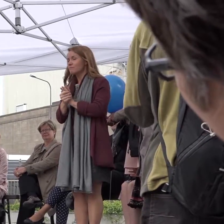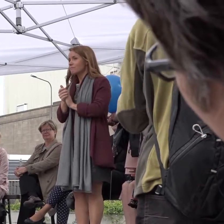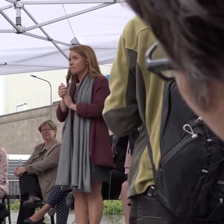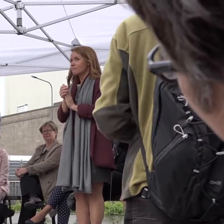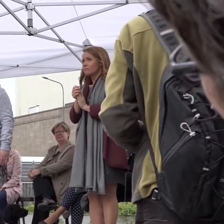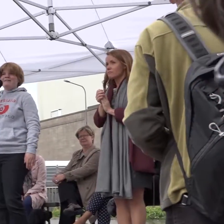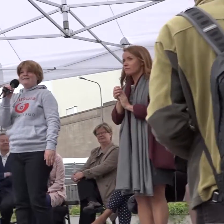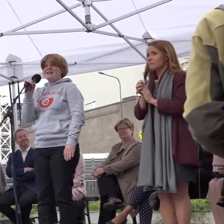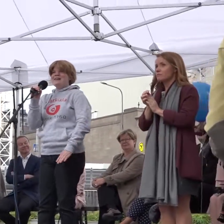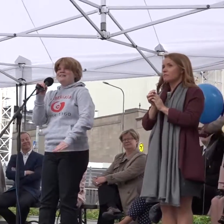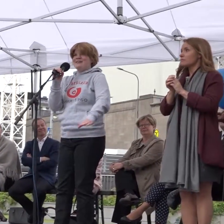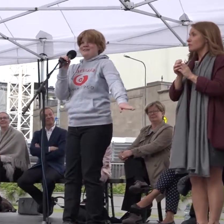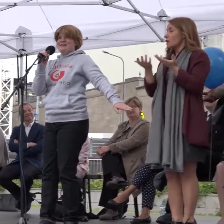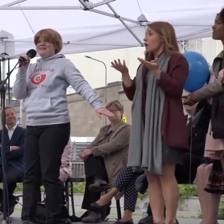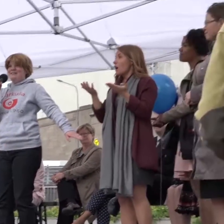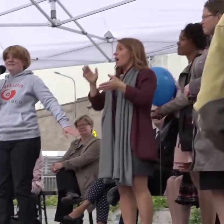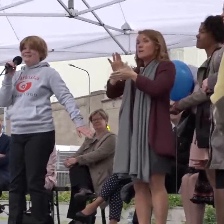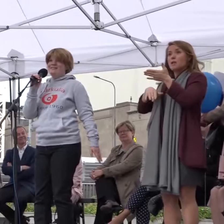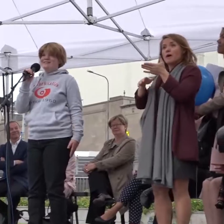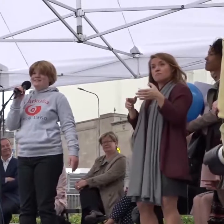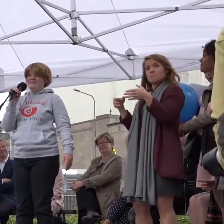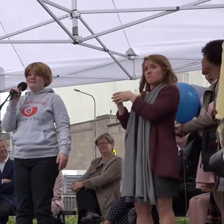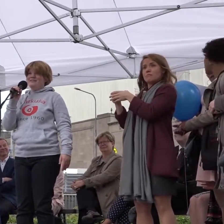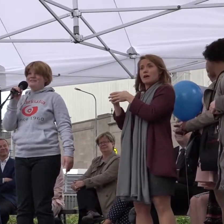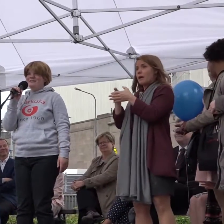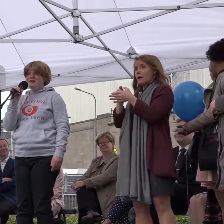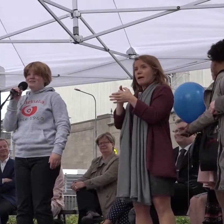Utan en droppe är ingenting.